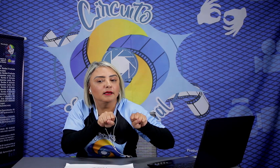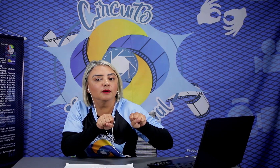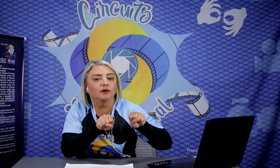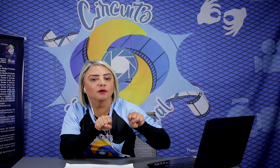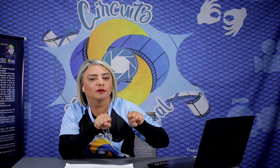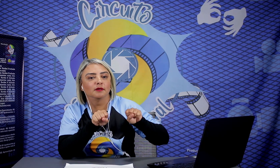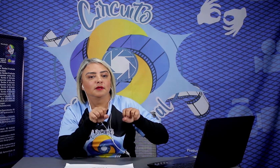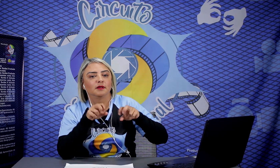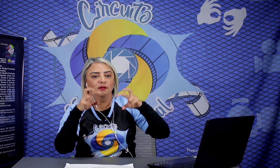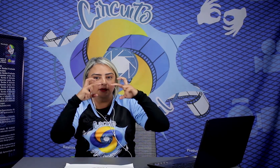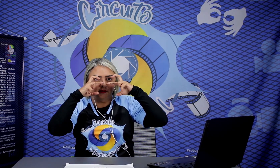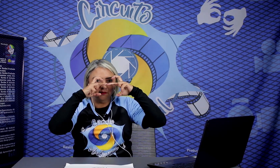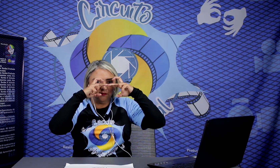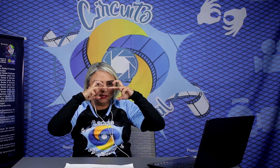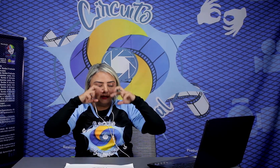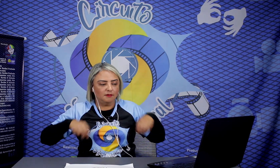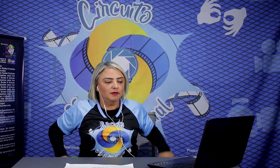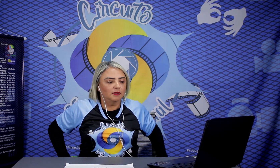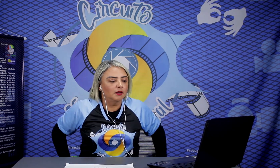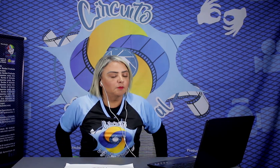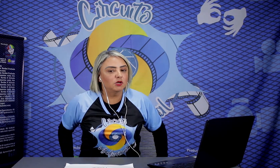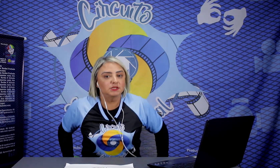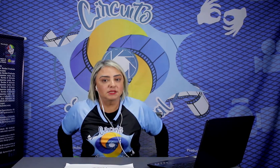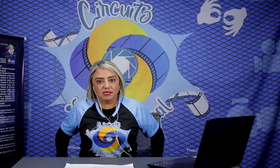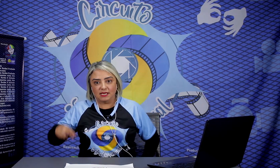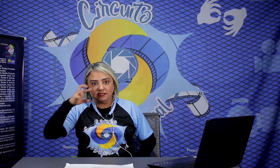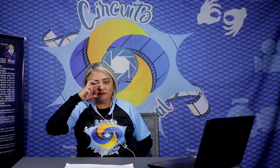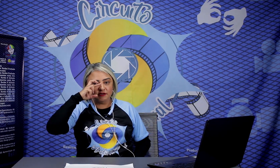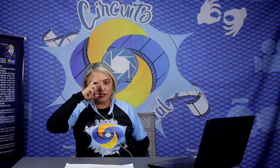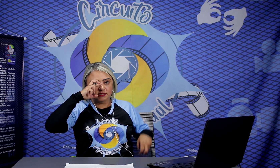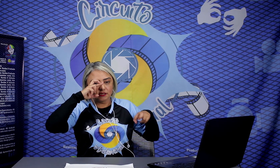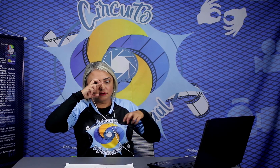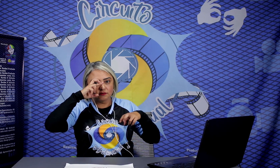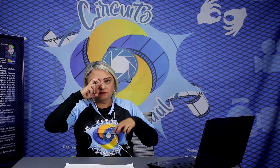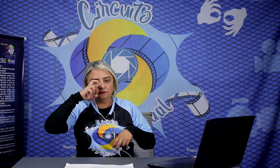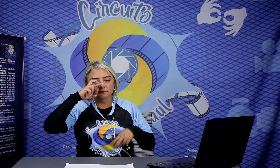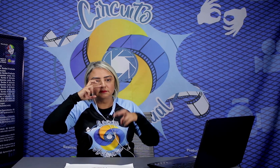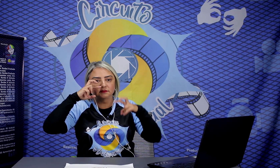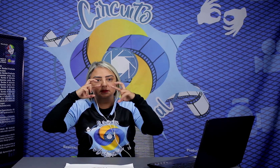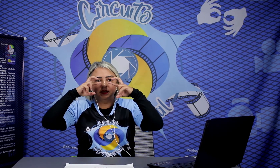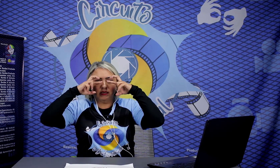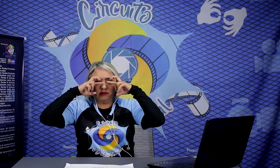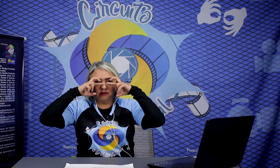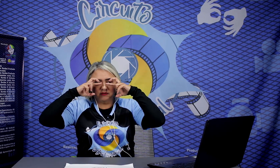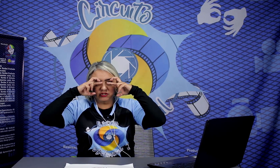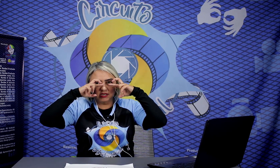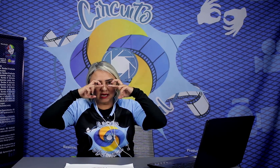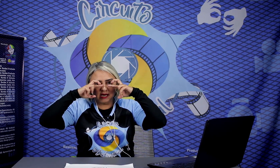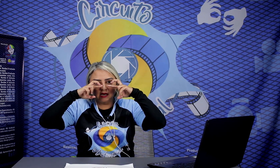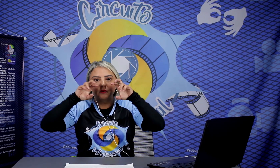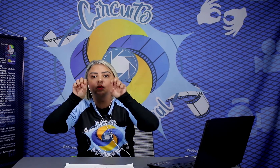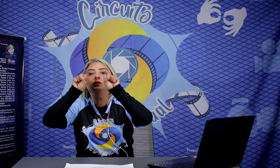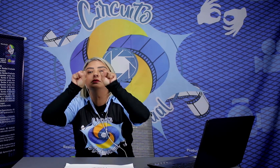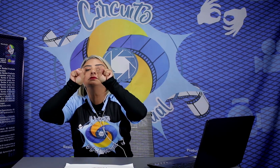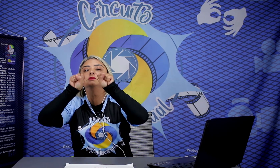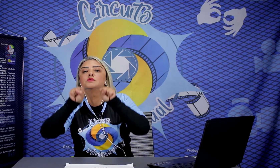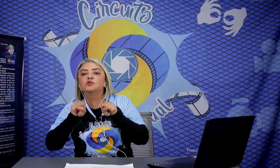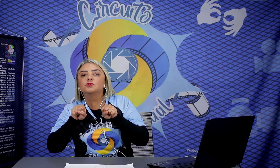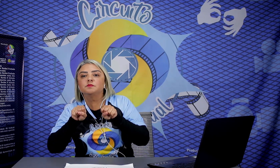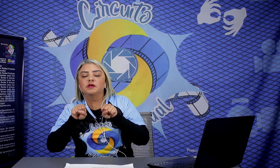ó. Então, aqui pode ser essa variação, investigar ou